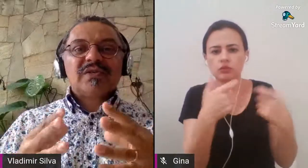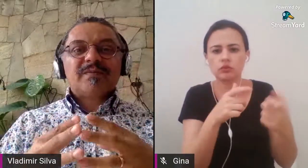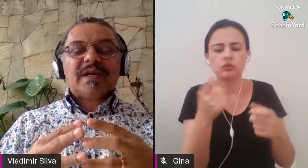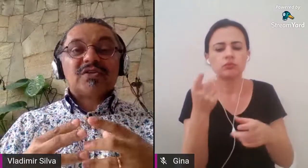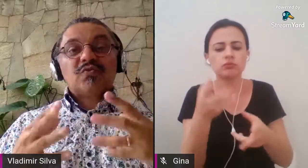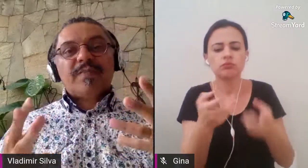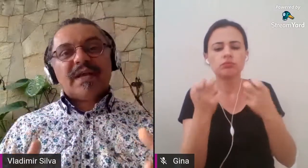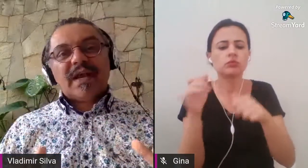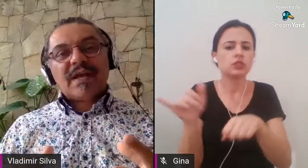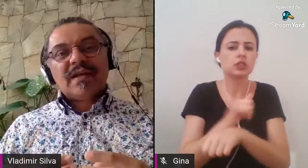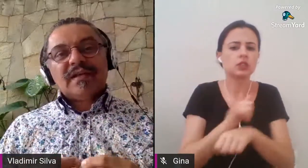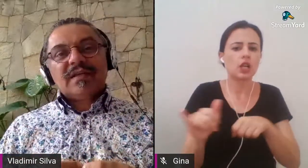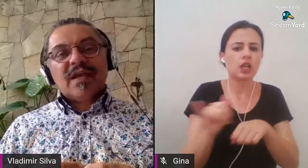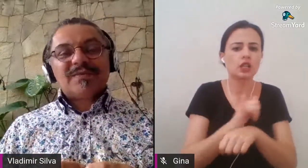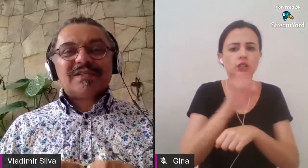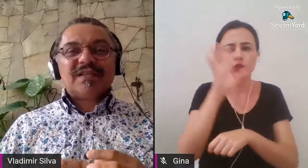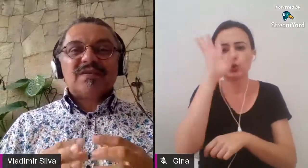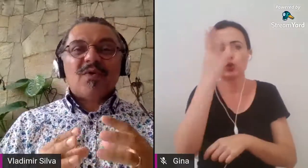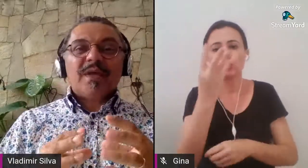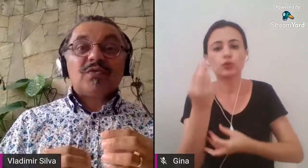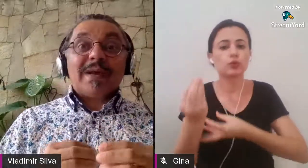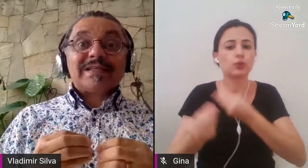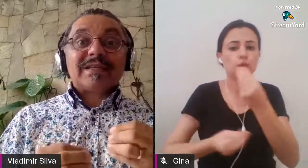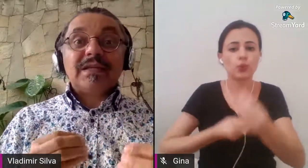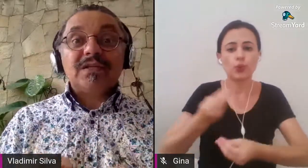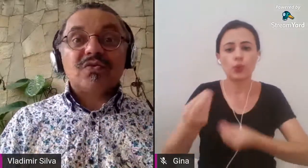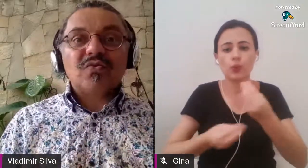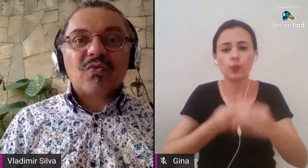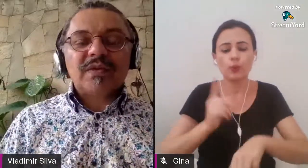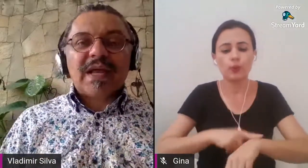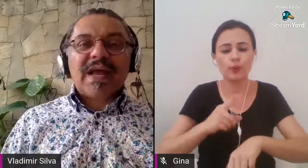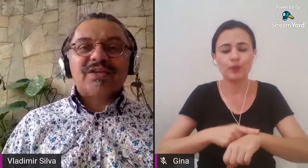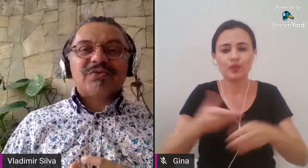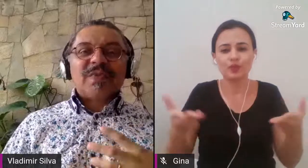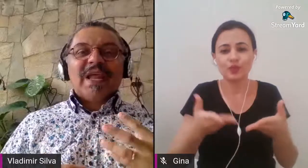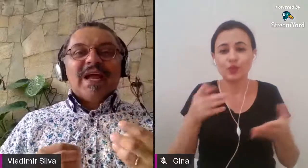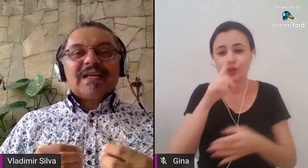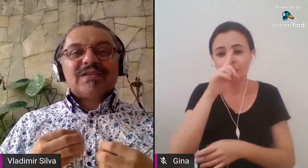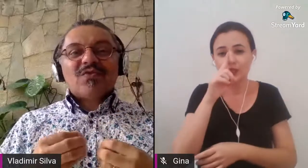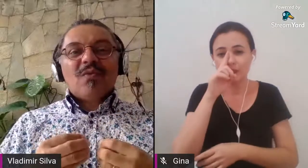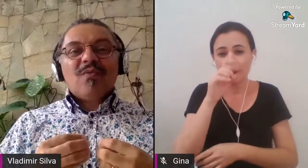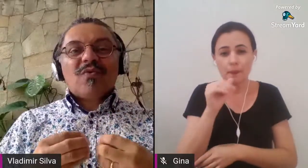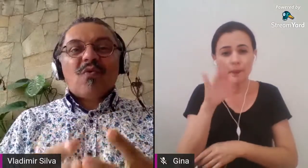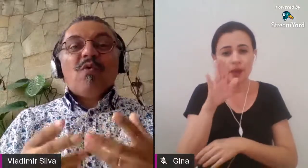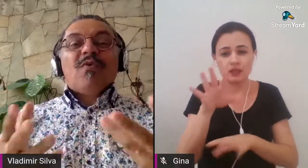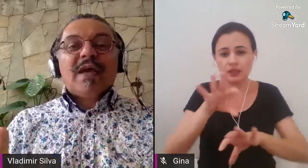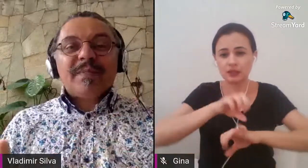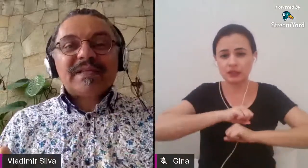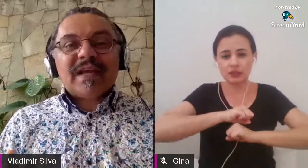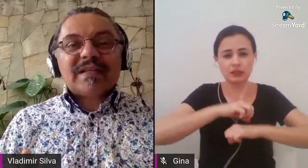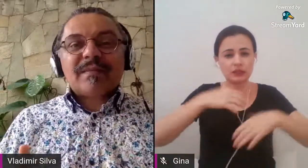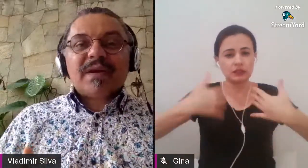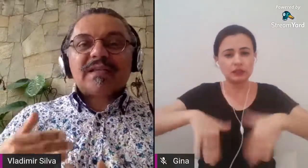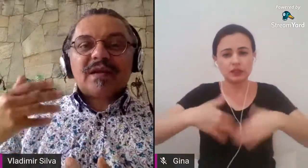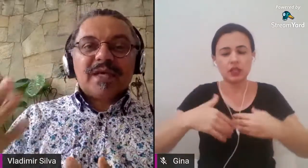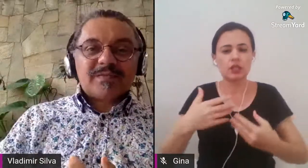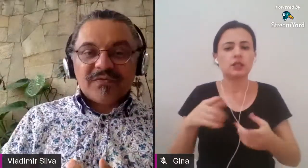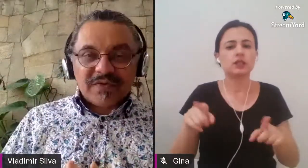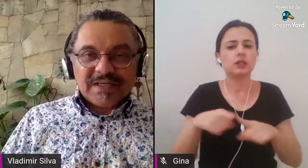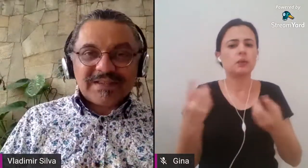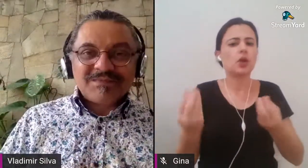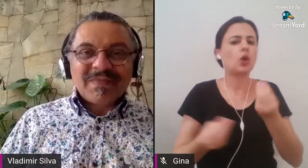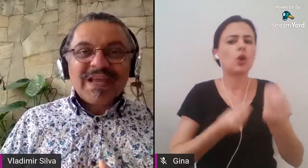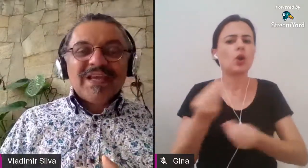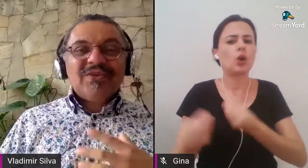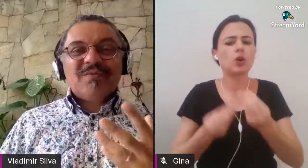estratégias e soluções para superar, digamos assim, esse momento mais crítico do contágio, assim como repensar essa prática